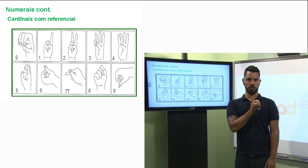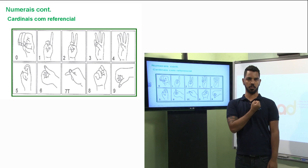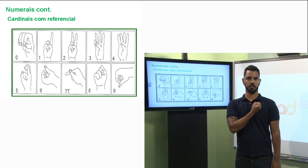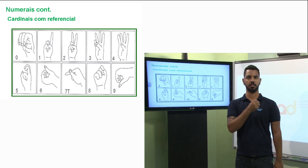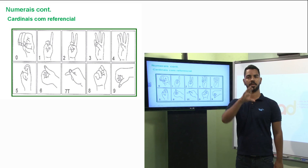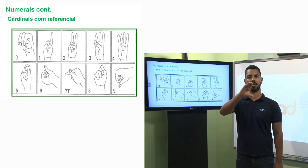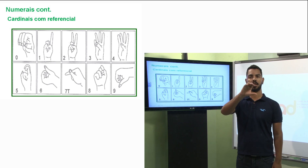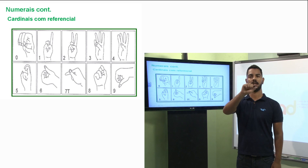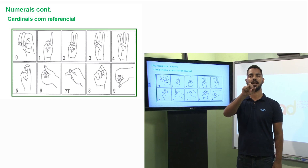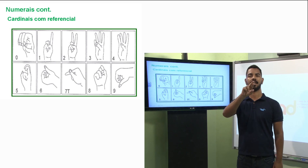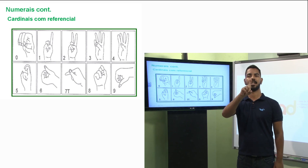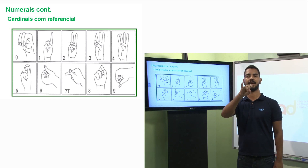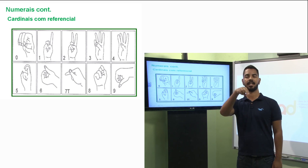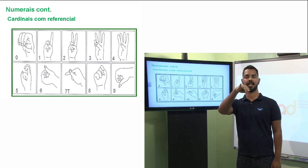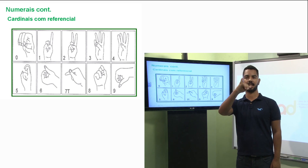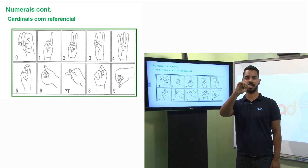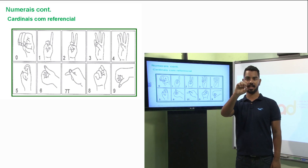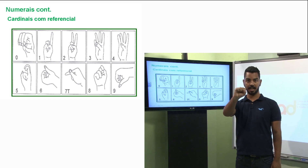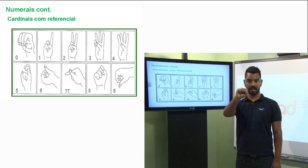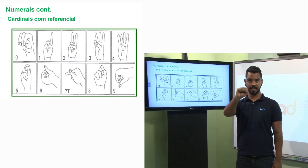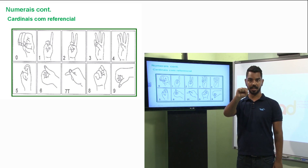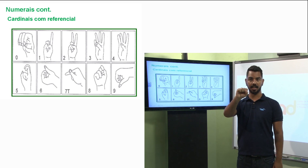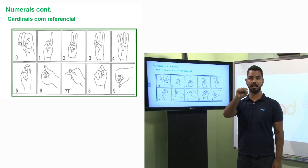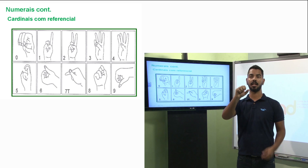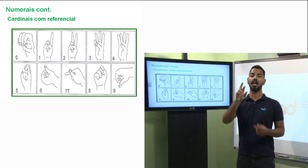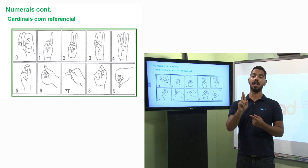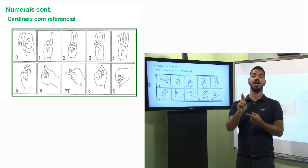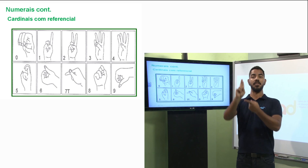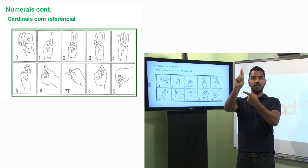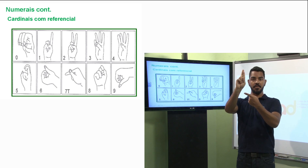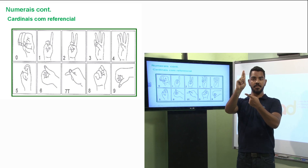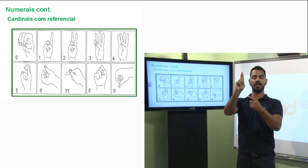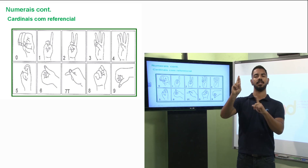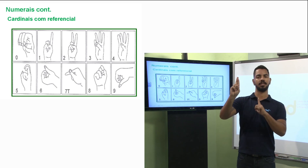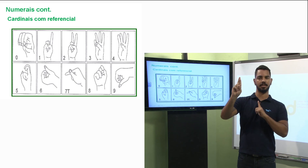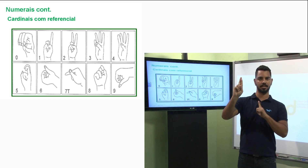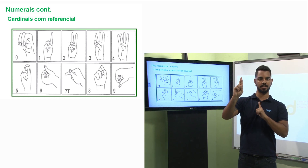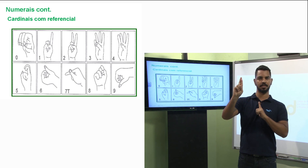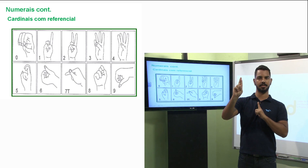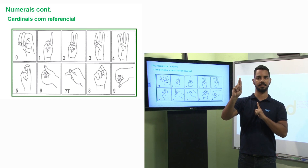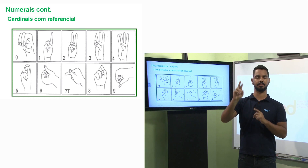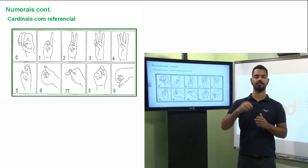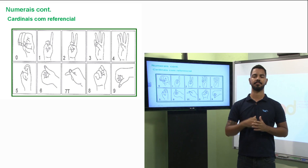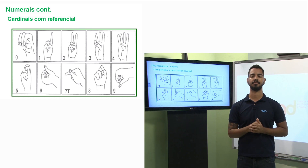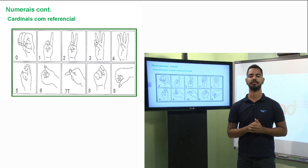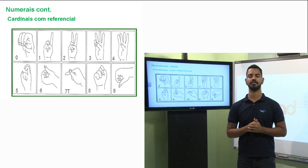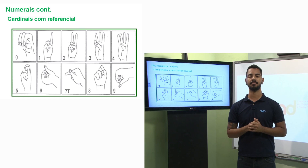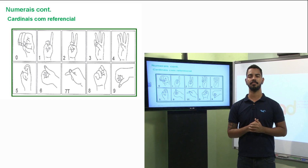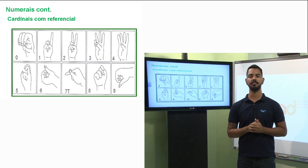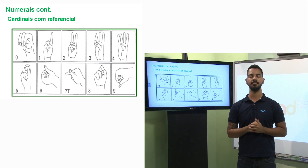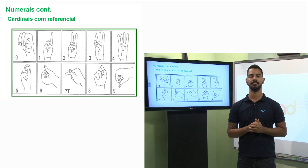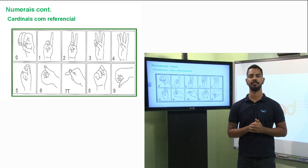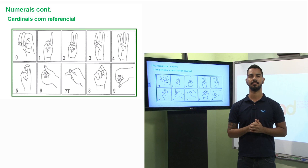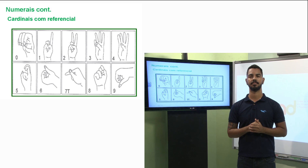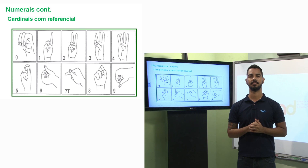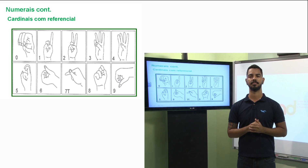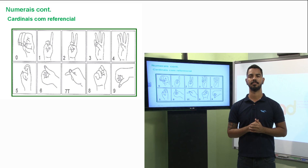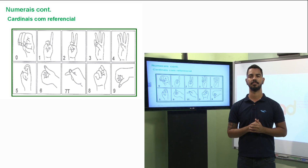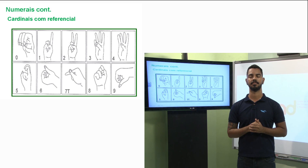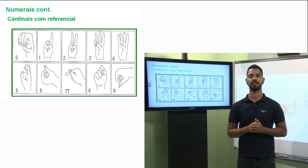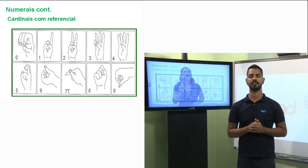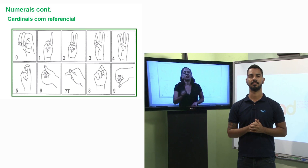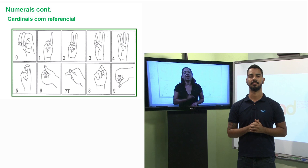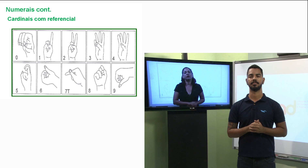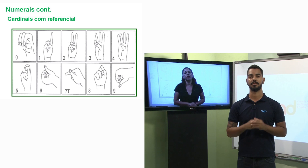Vamos ver aqui uma outra forma, que são os numerais cardinais com referência, ao contrário do que vimos no anterior,